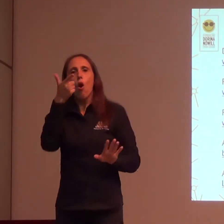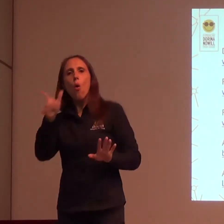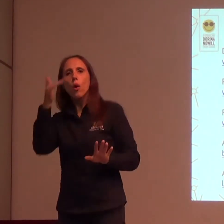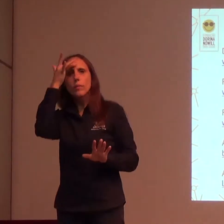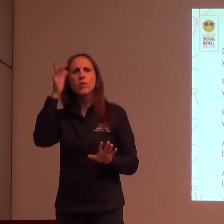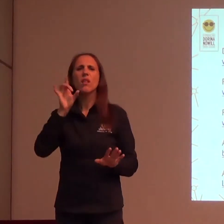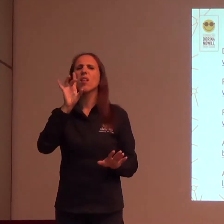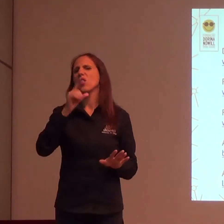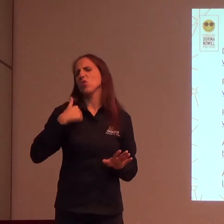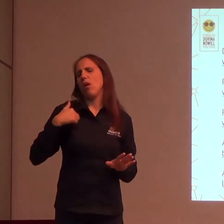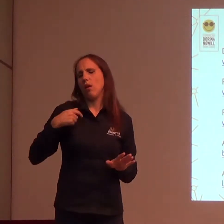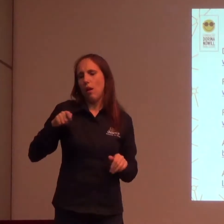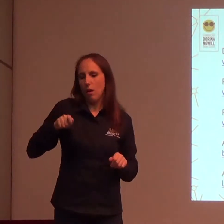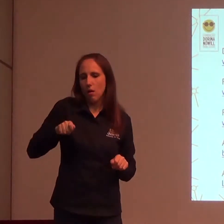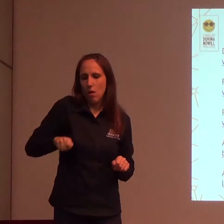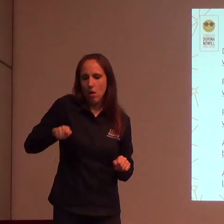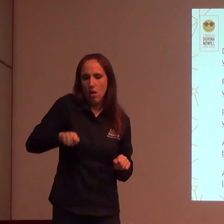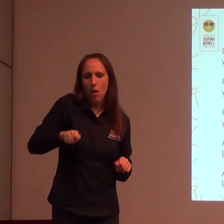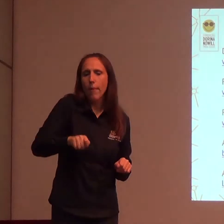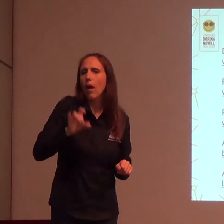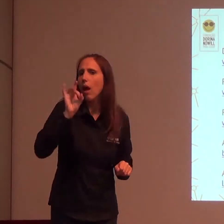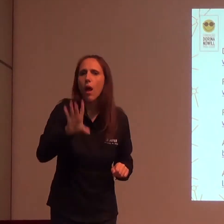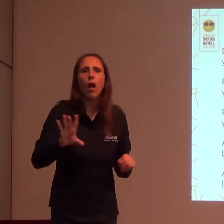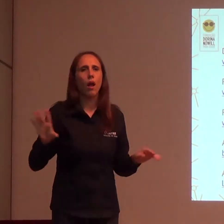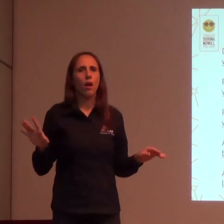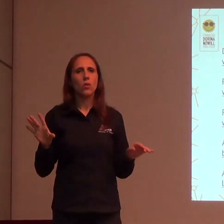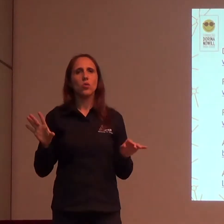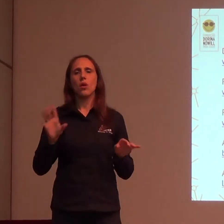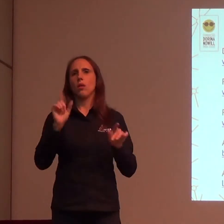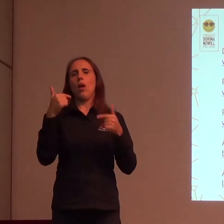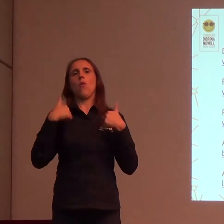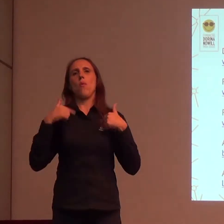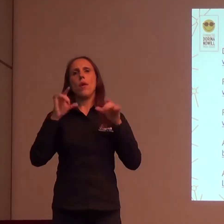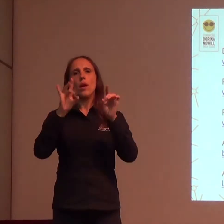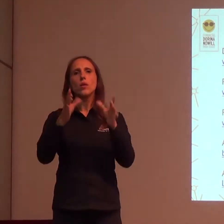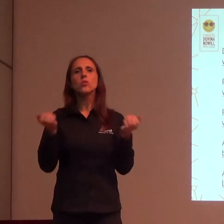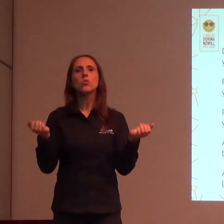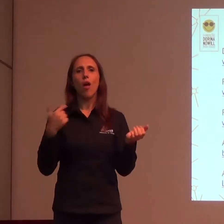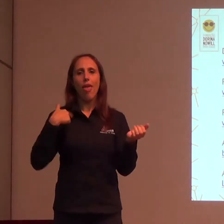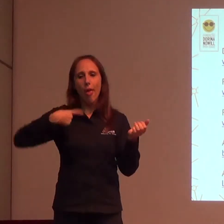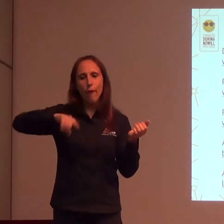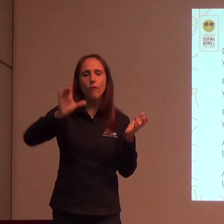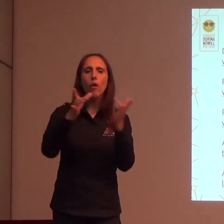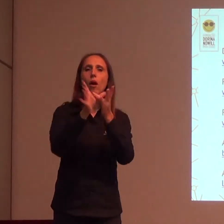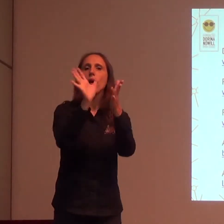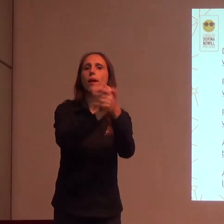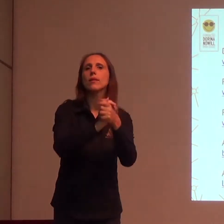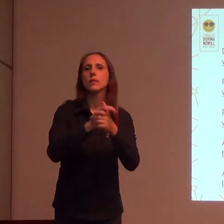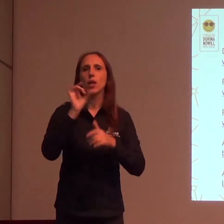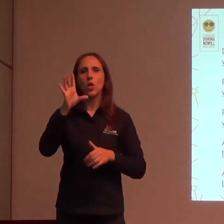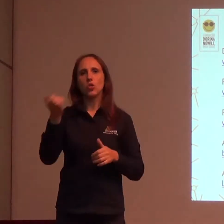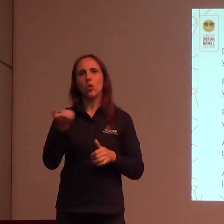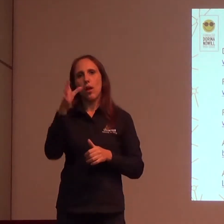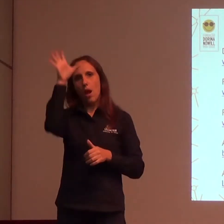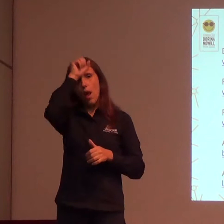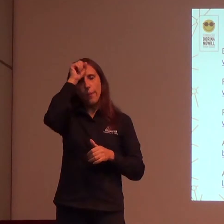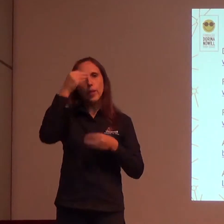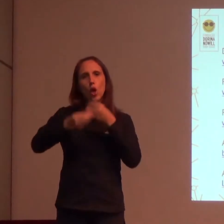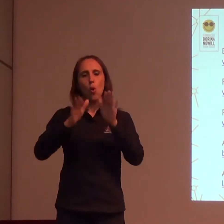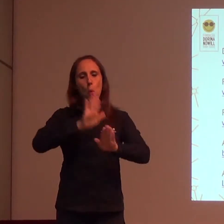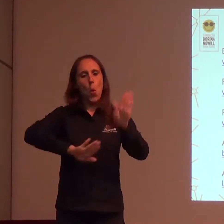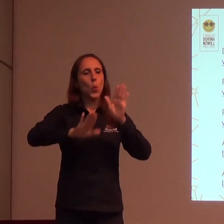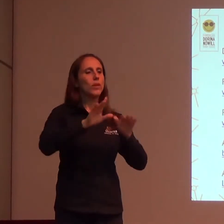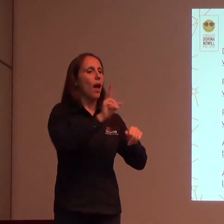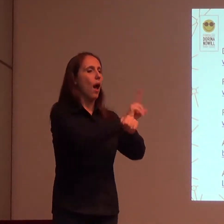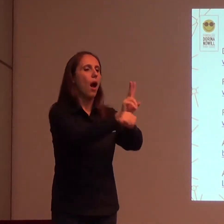isso. Né? E tem pessoas que falam, não, eu só quero, eu vou casar, eu só quero aprender a cuidar da minha casa. Ou eu